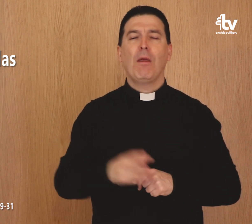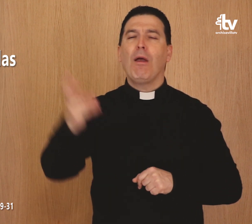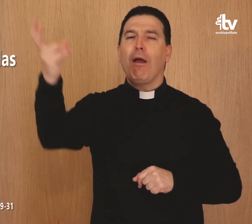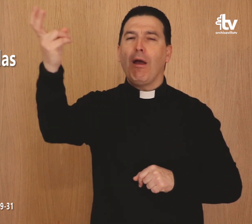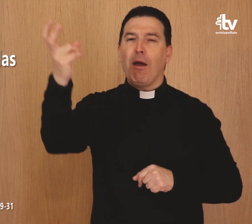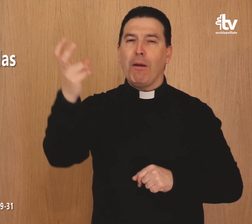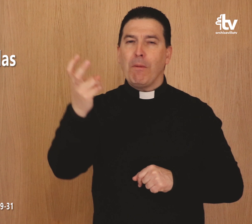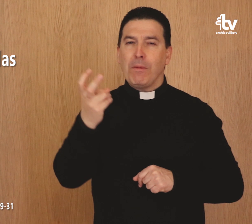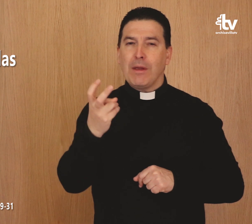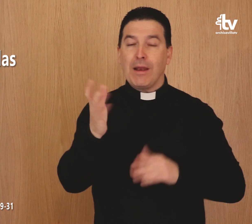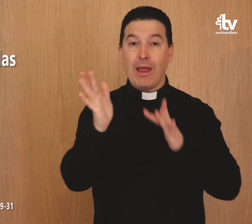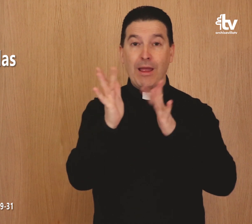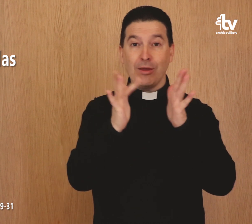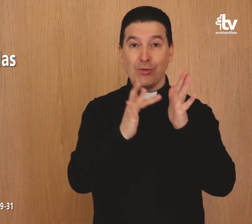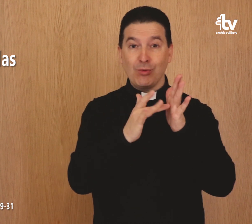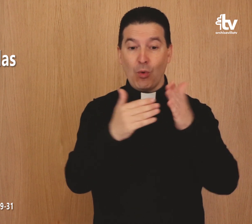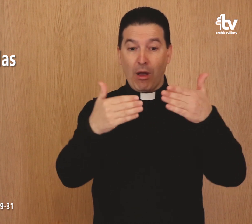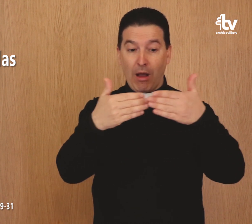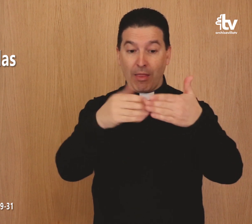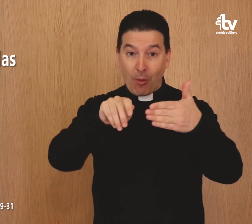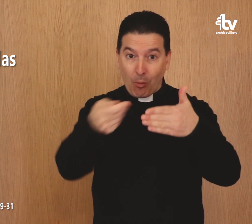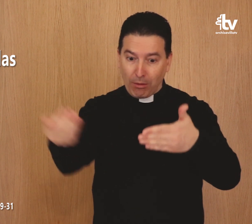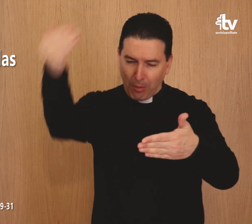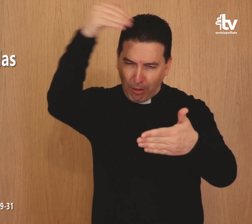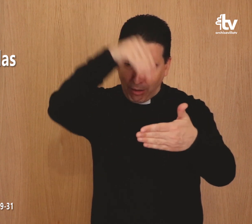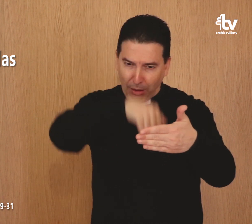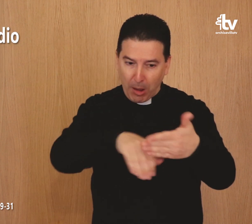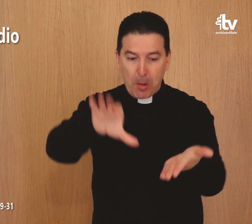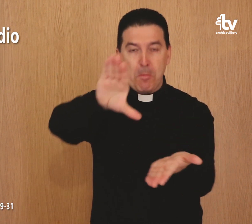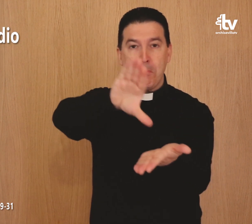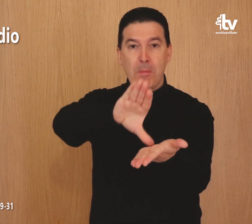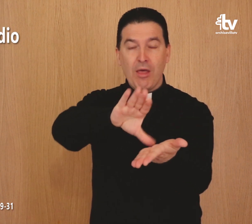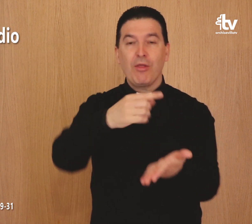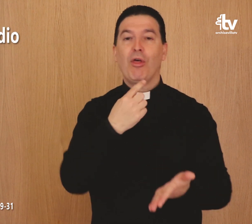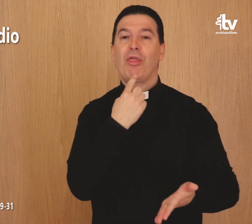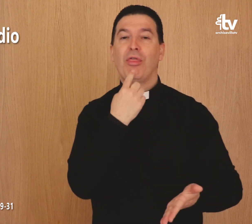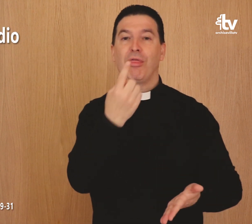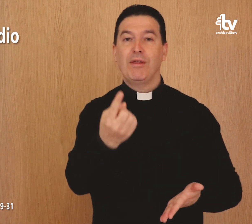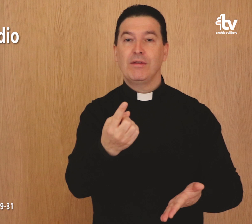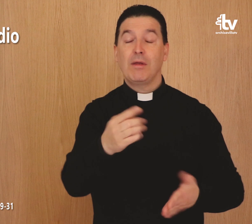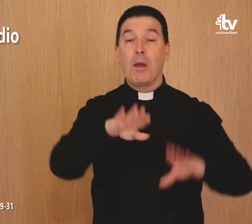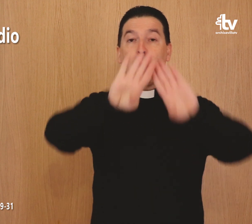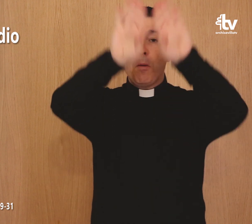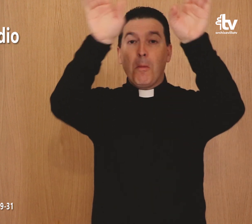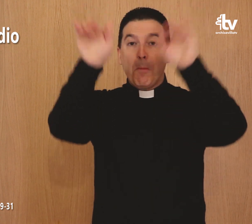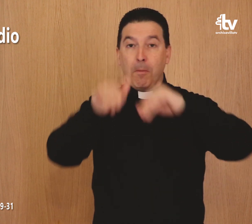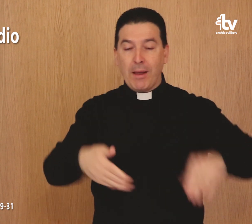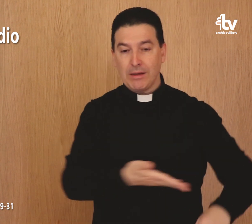Llegó Jesús, estando cerradas las puertas, se puso en medio y dijo: «Paz